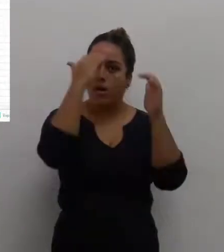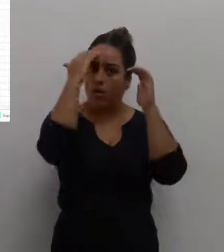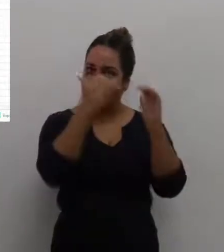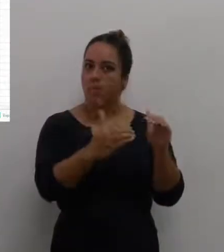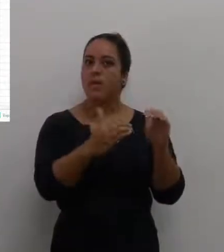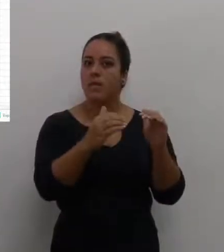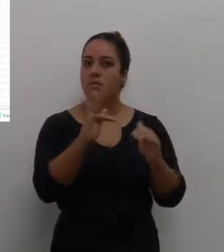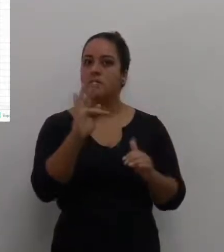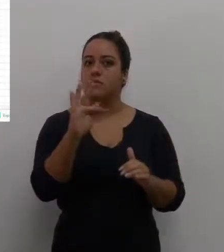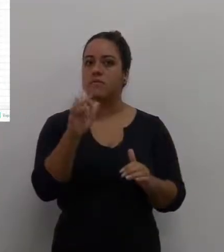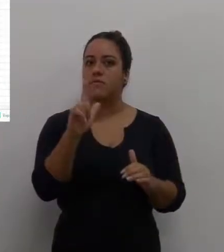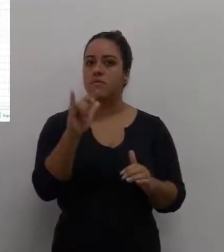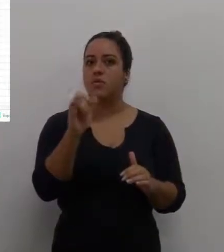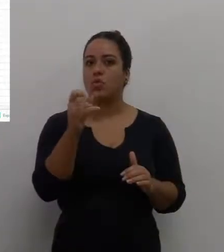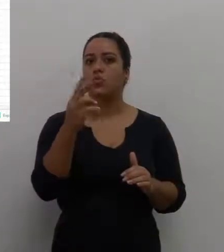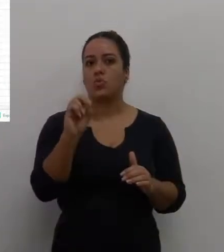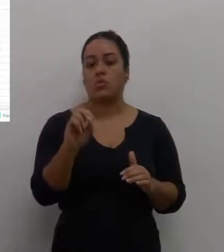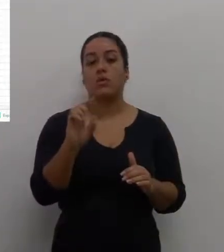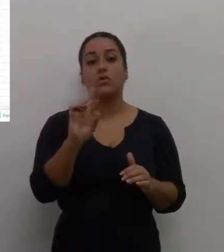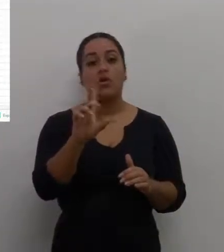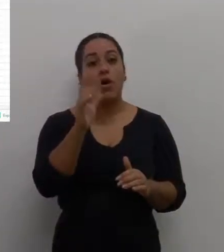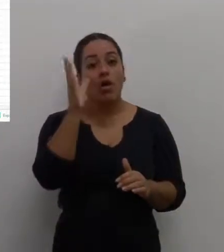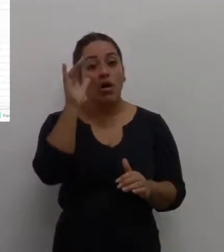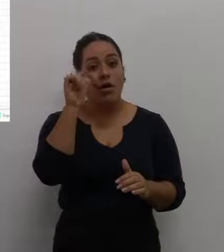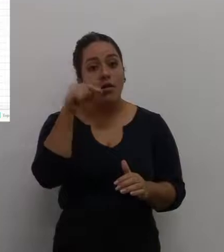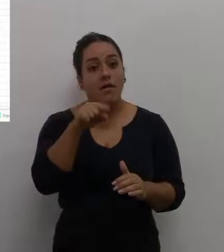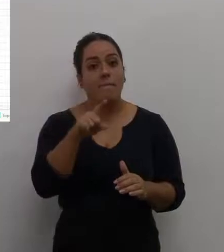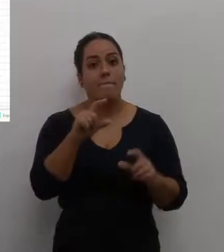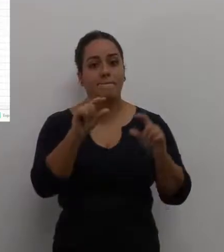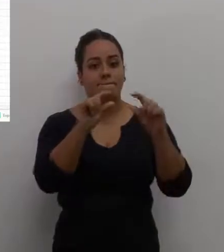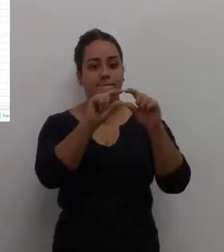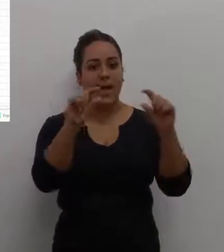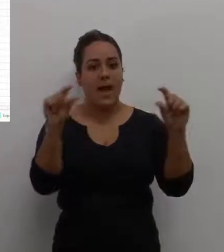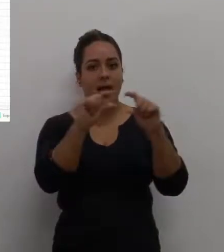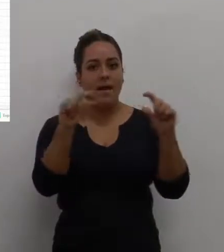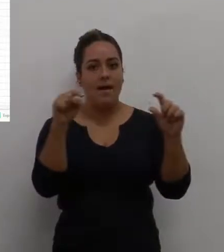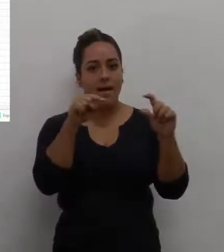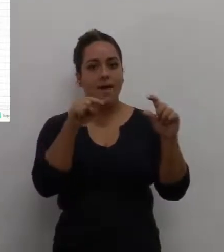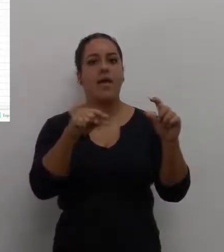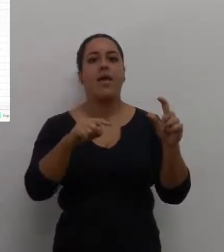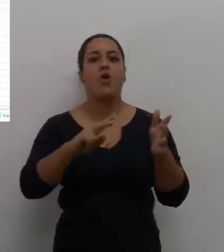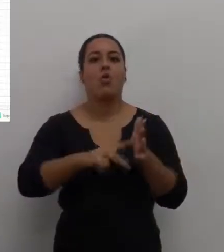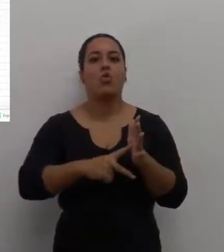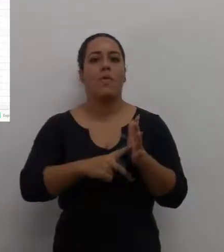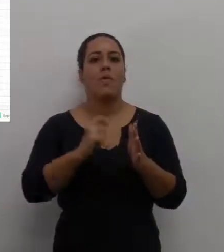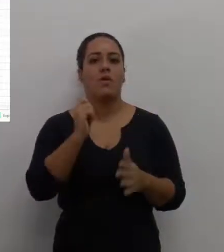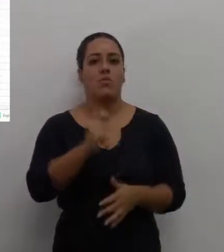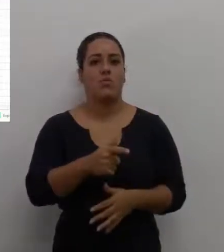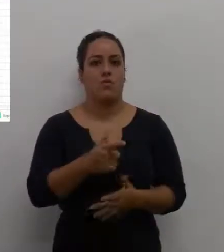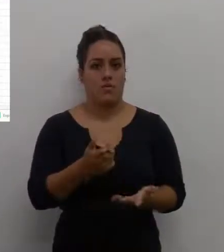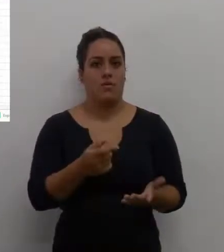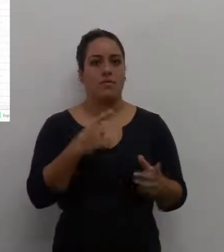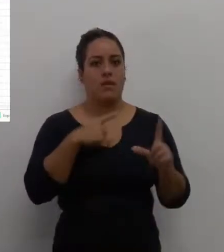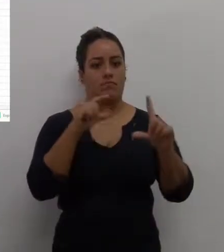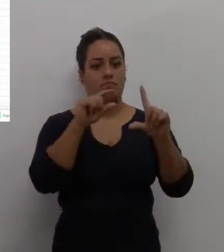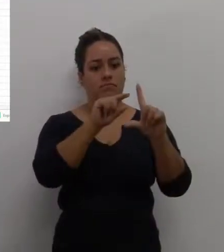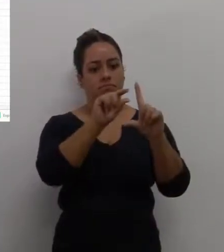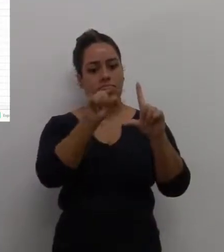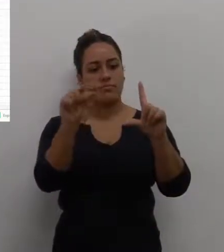estou visualizando agora unicamente a barra do condomínio, ok? O gráfico de barras